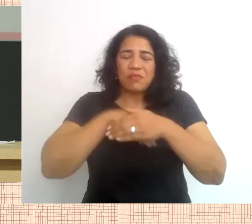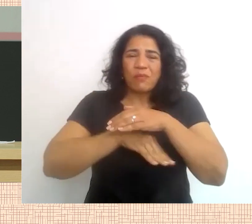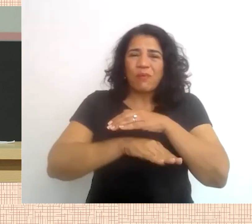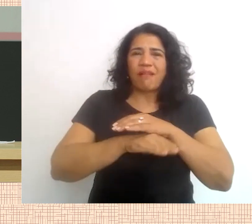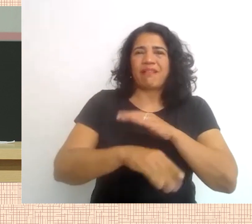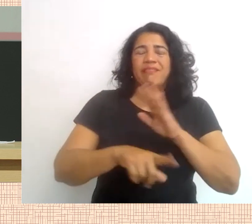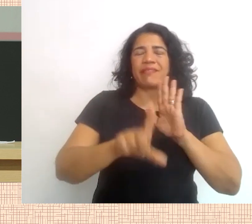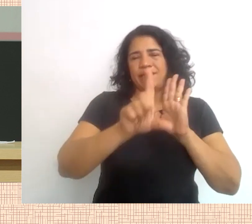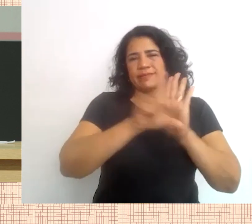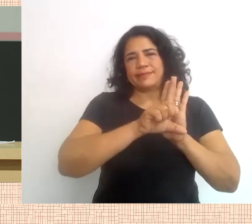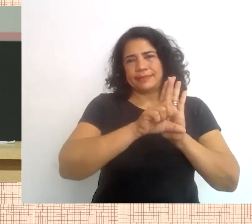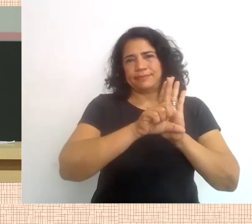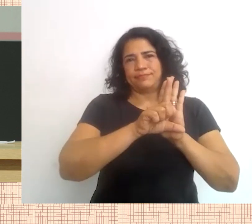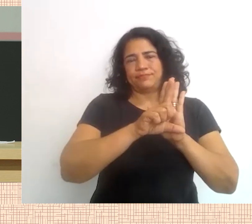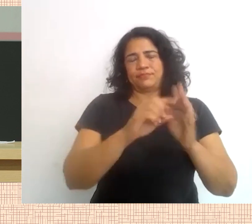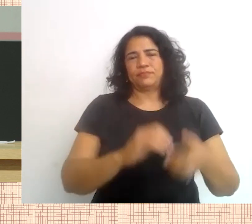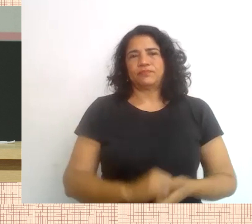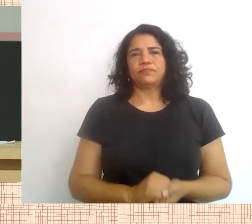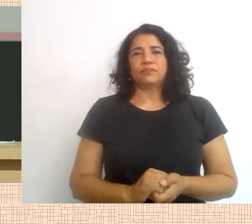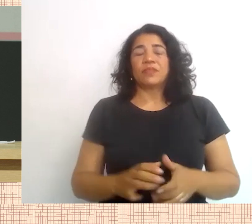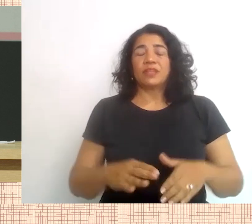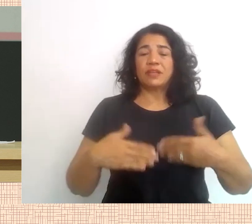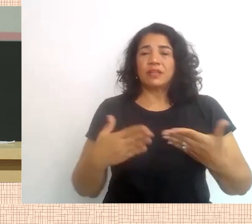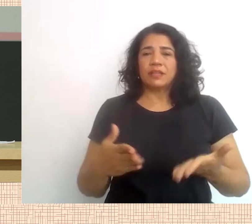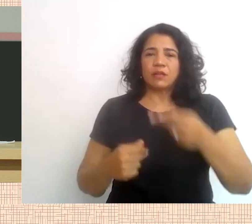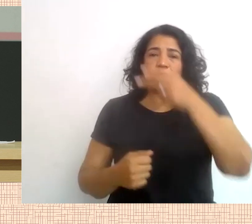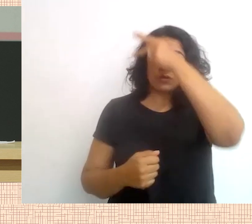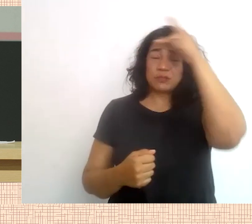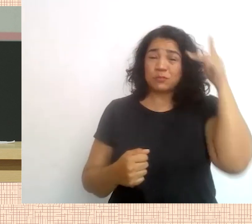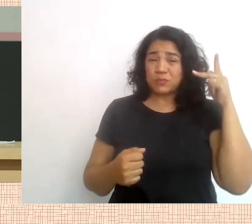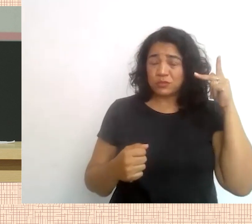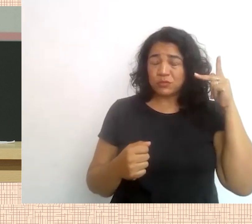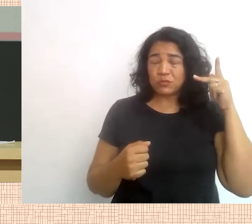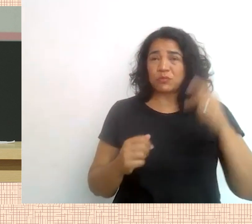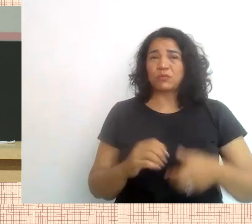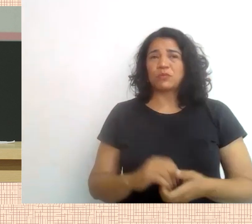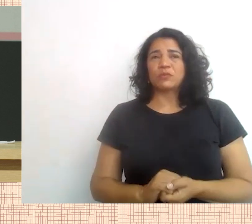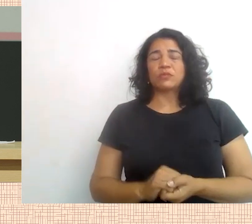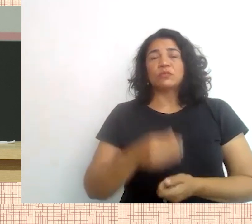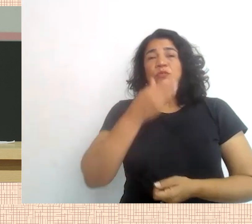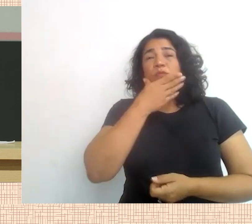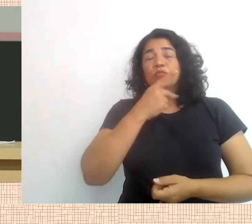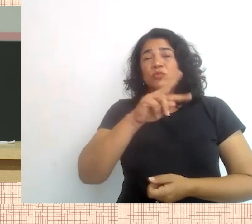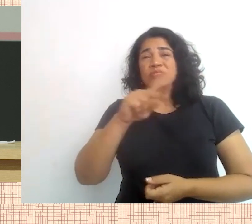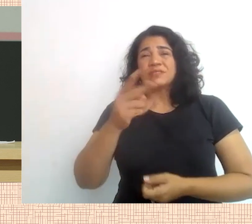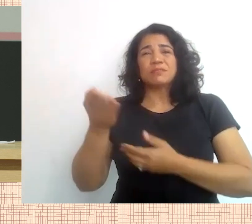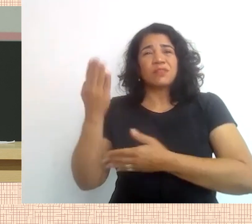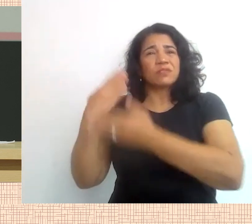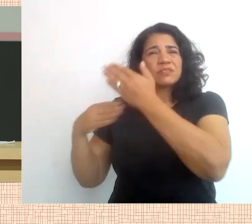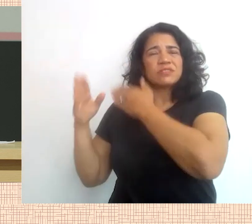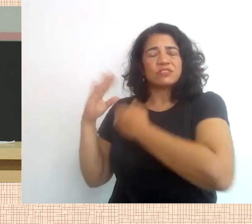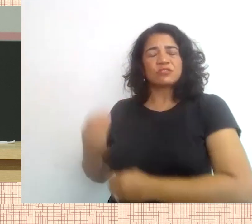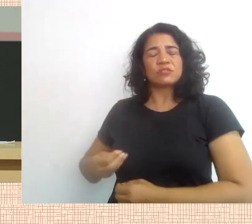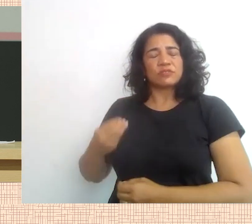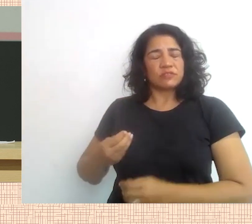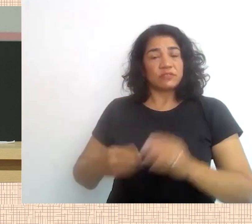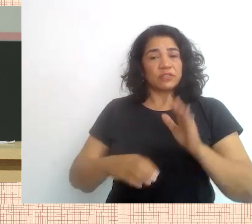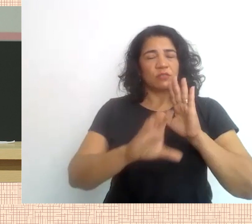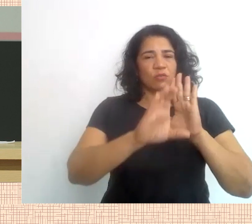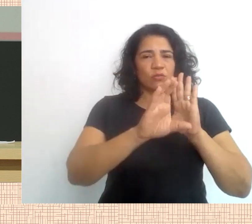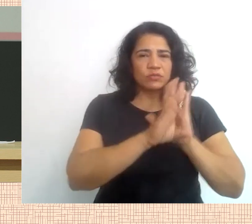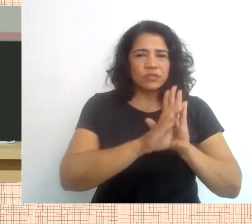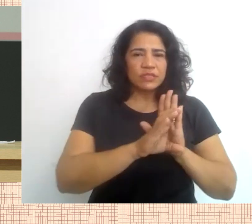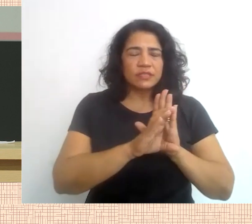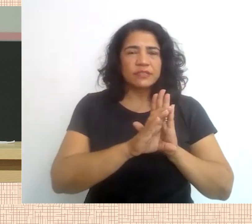na sua forma embrionária do gnosticismo, que floresceria no segundo século, o